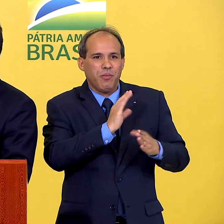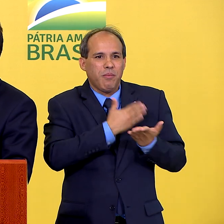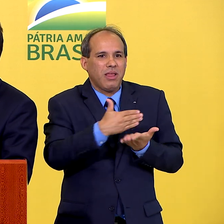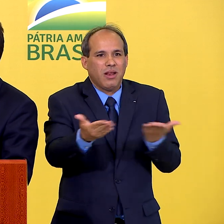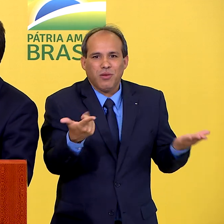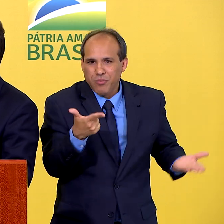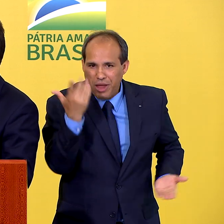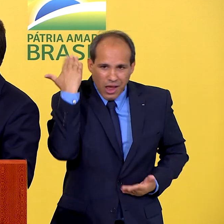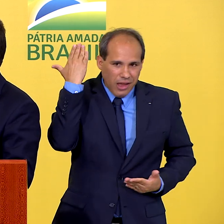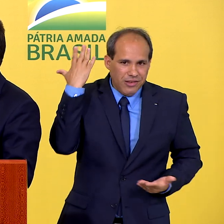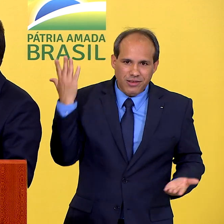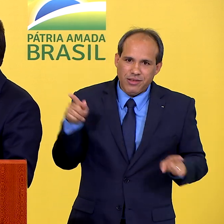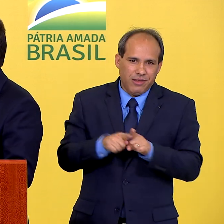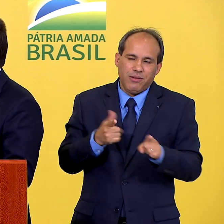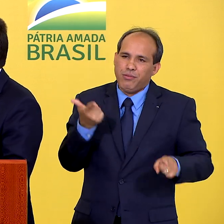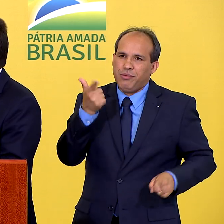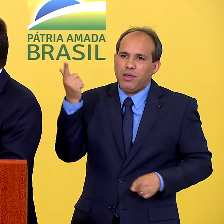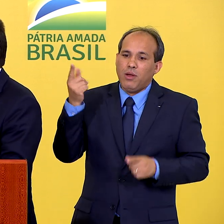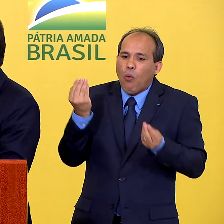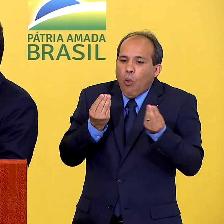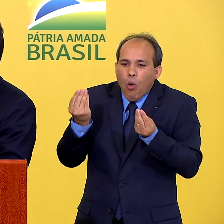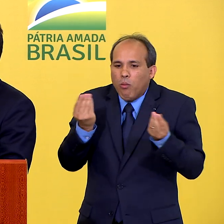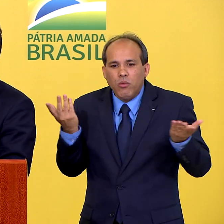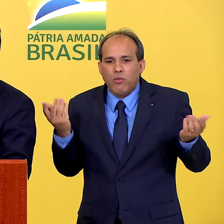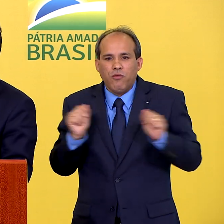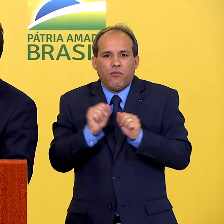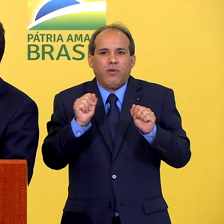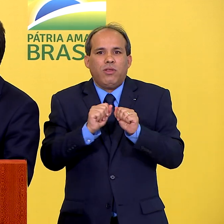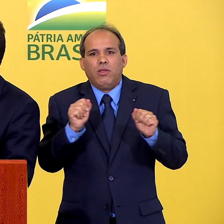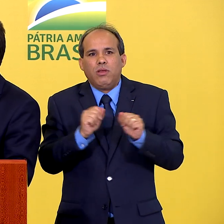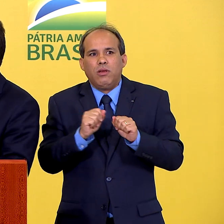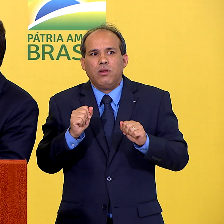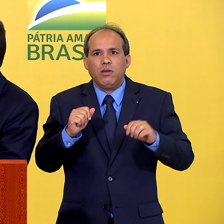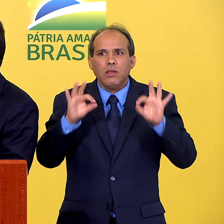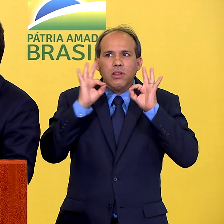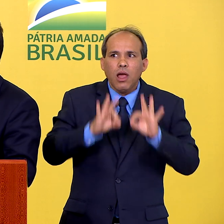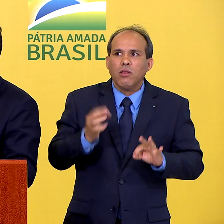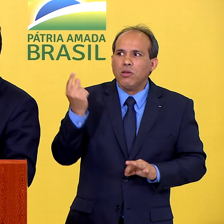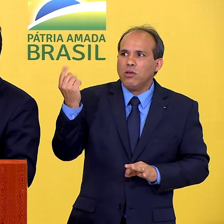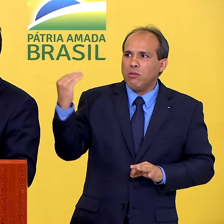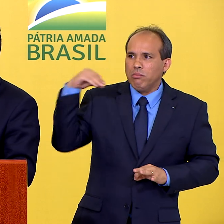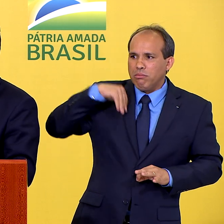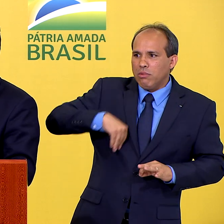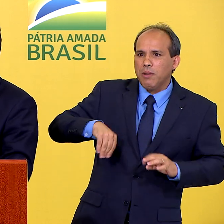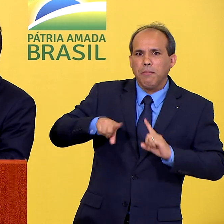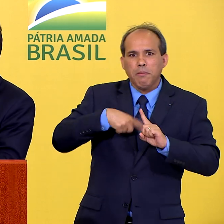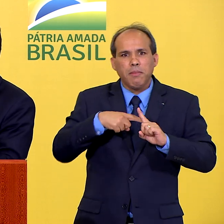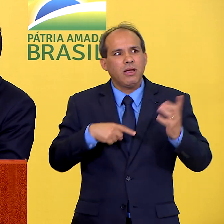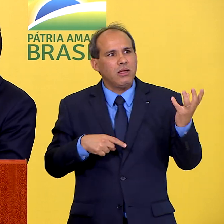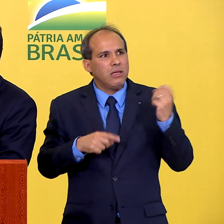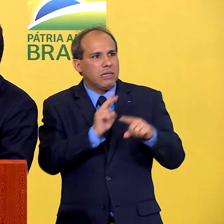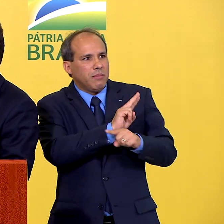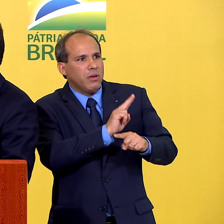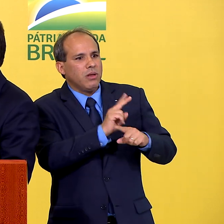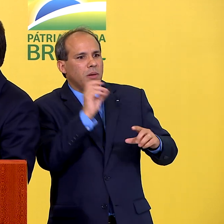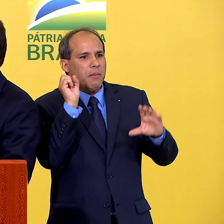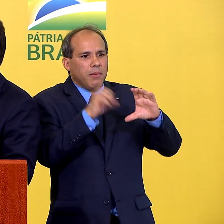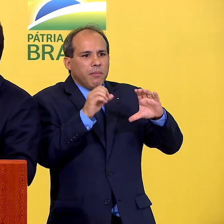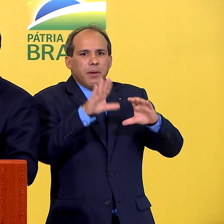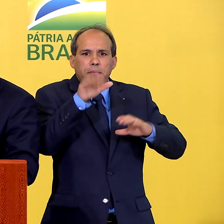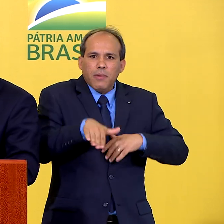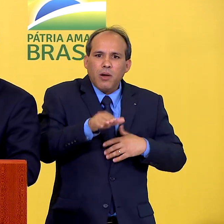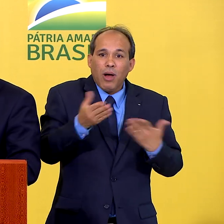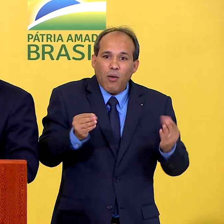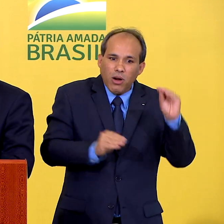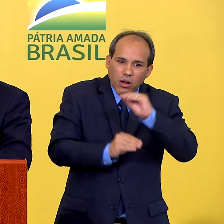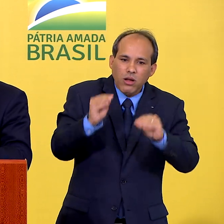encontravam, certo, possibilidade de fazer jus a um recurso com juros em conta. Então, nós, literalmente, aqui